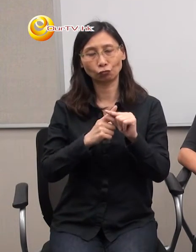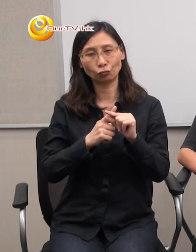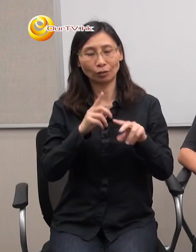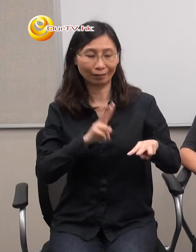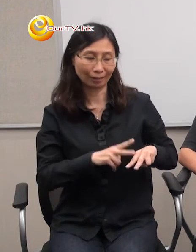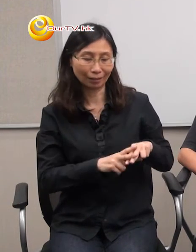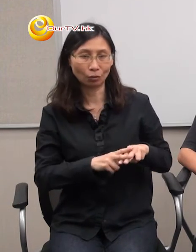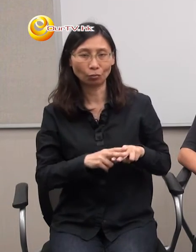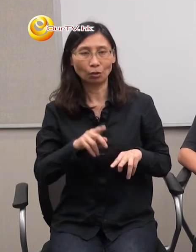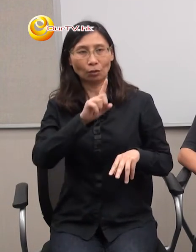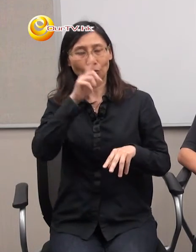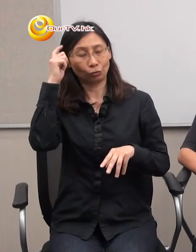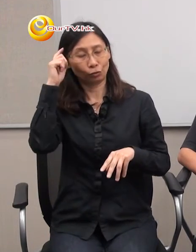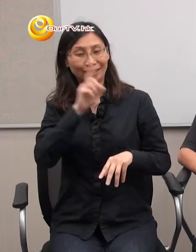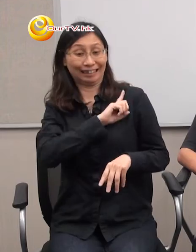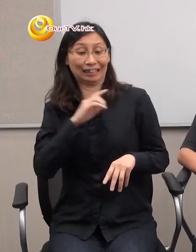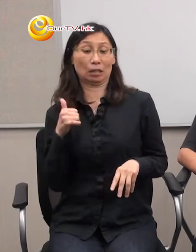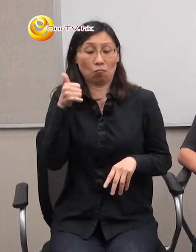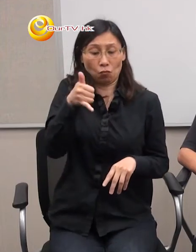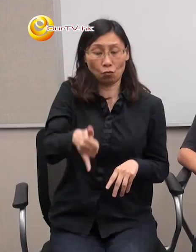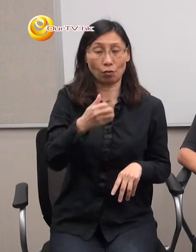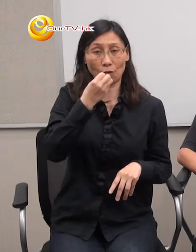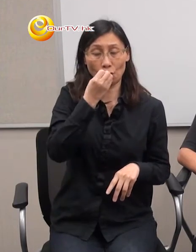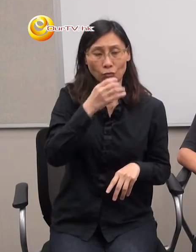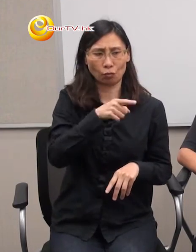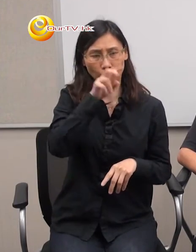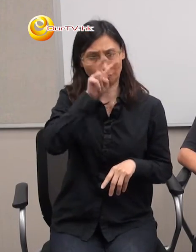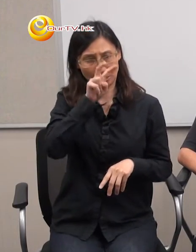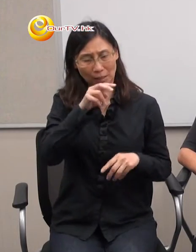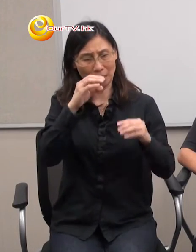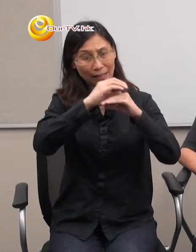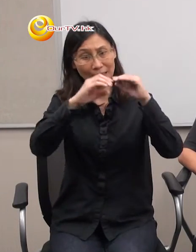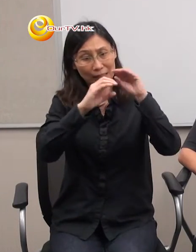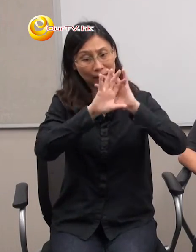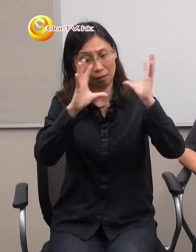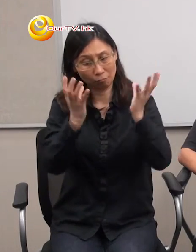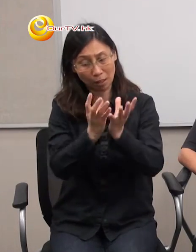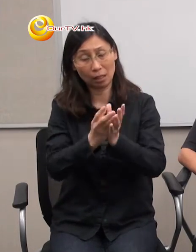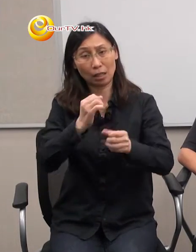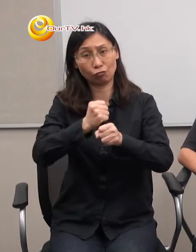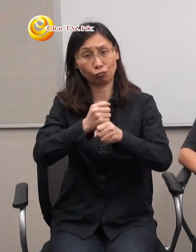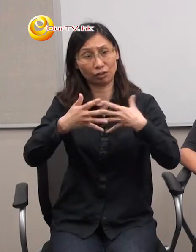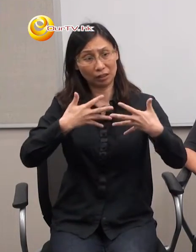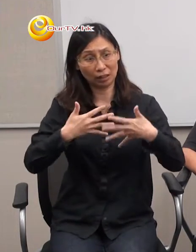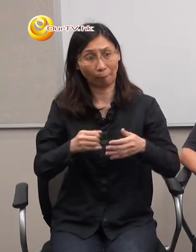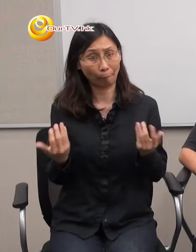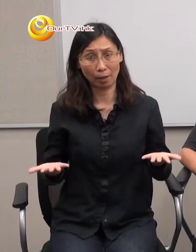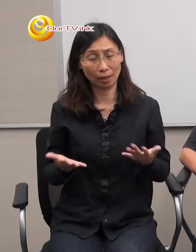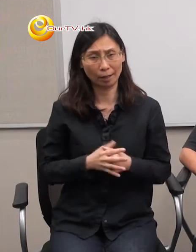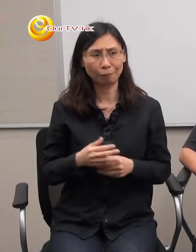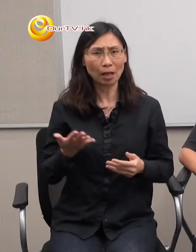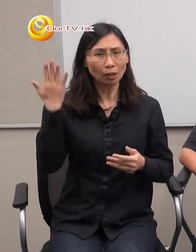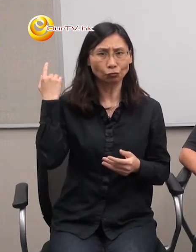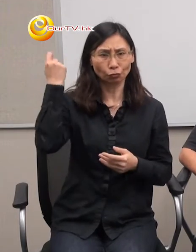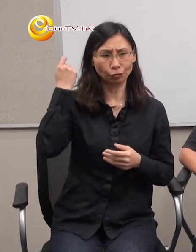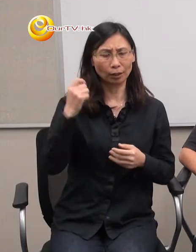了解香港，睇一睇嗰班建制派做緊啲咩嘢咧？因為實際上譬如話依一兩日都開始有